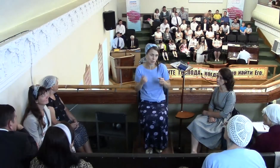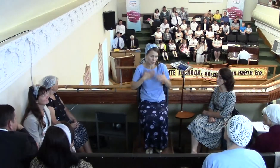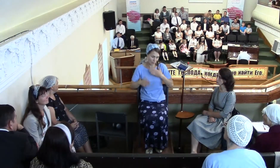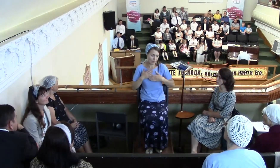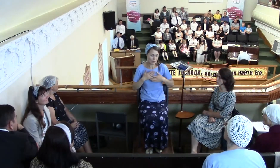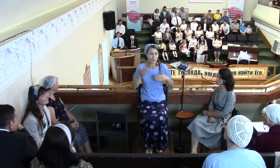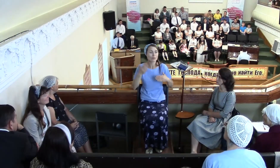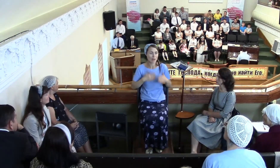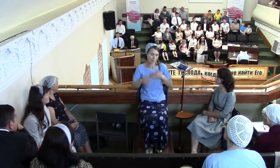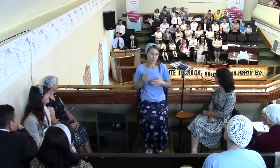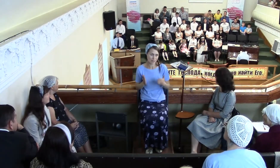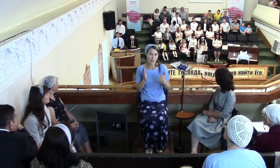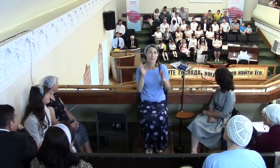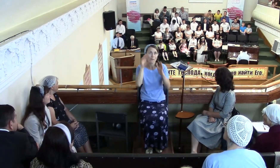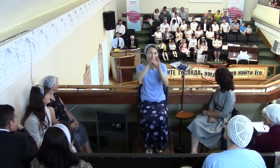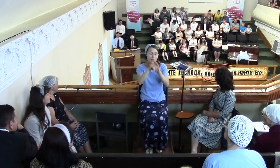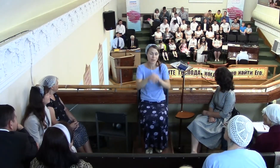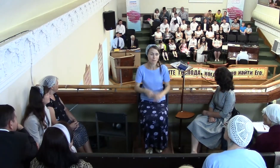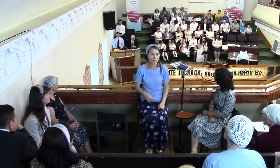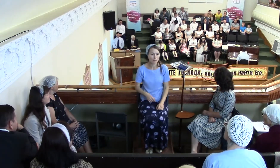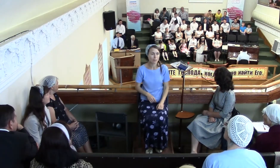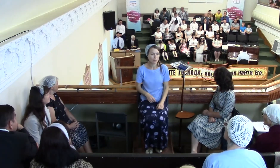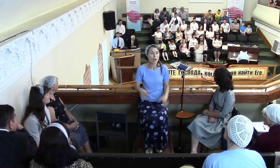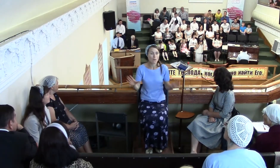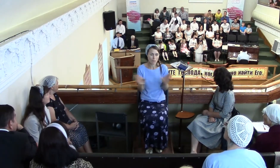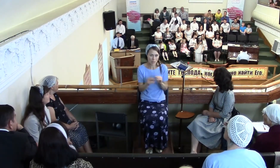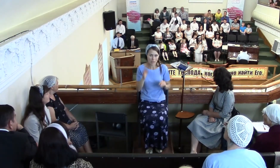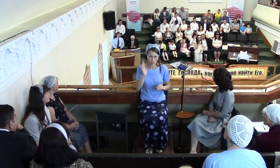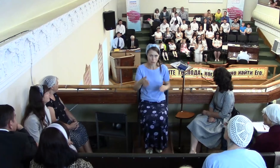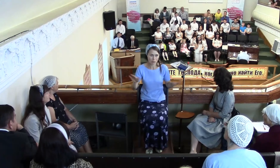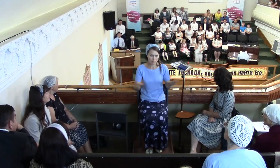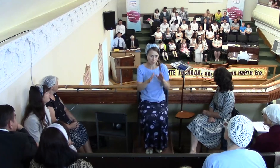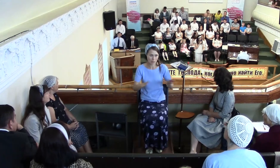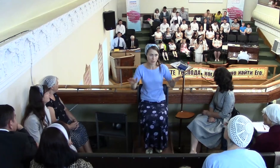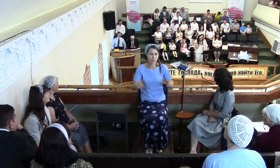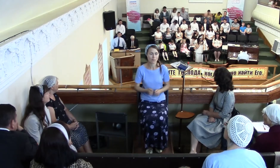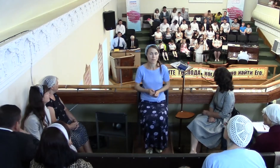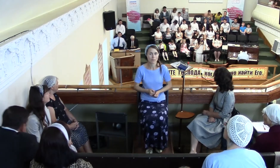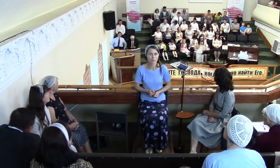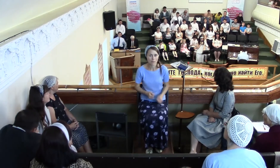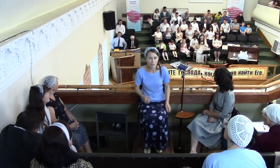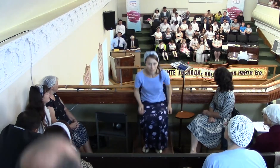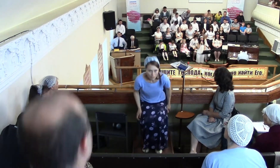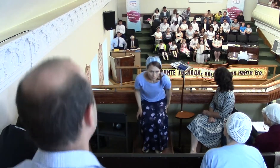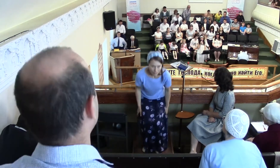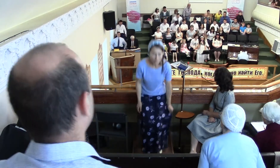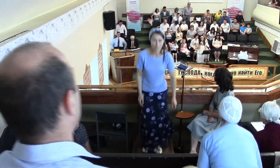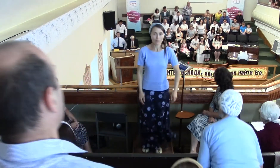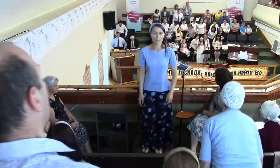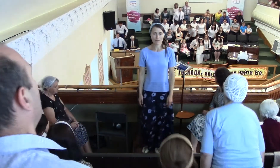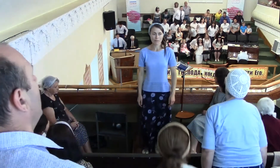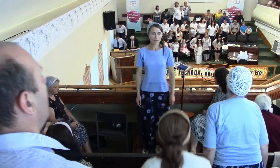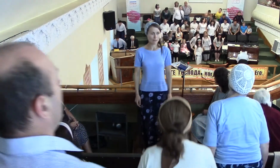Аминь. Грех победить, о, желаешь ли ты? Есть сила в крови Христа. Мы будем петь номер